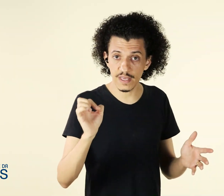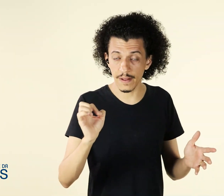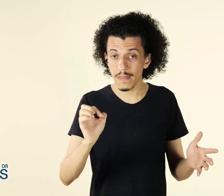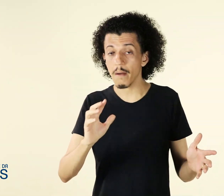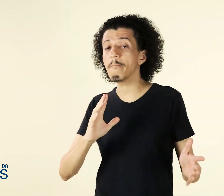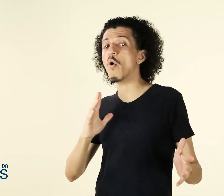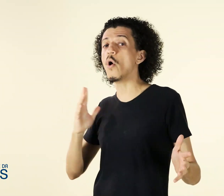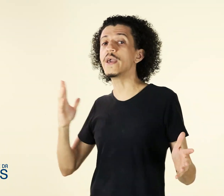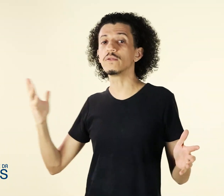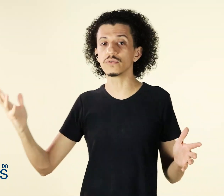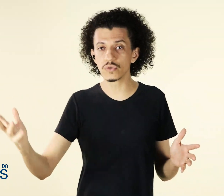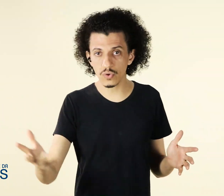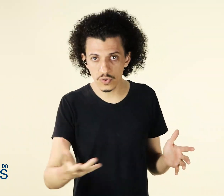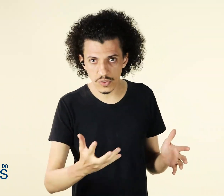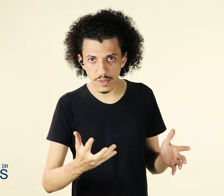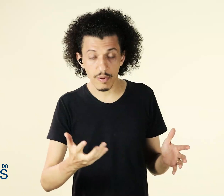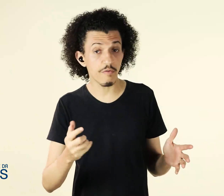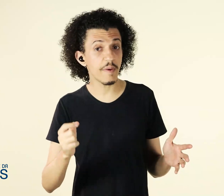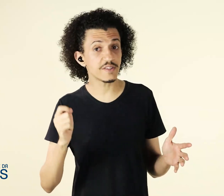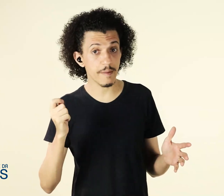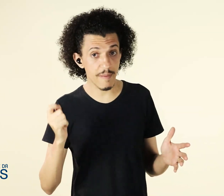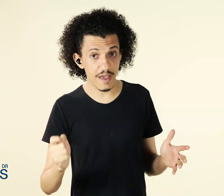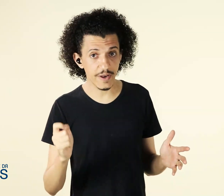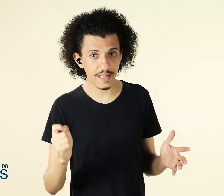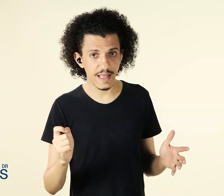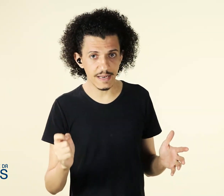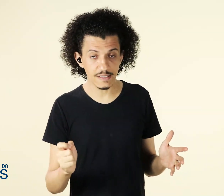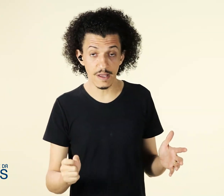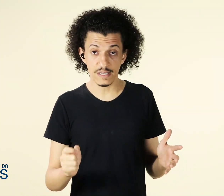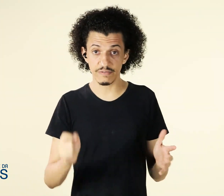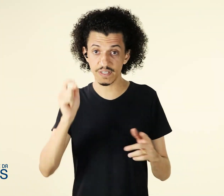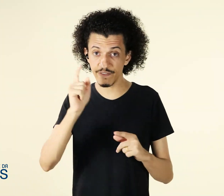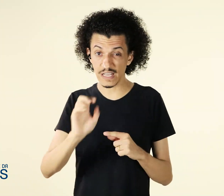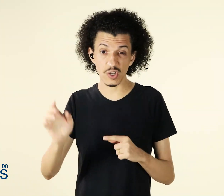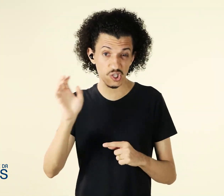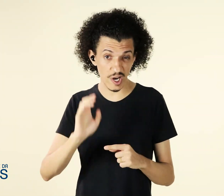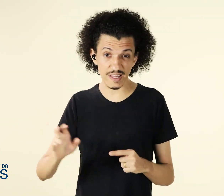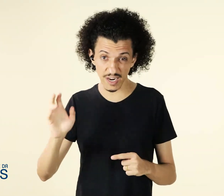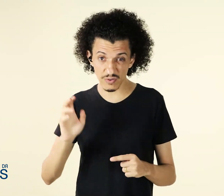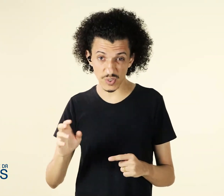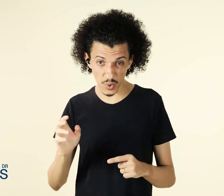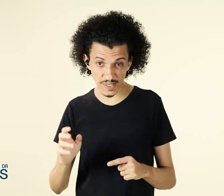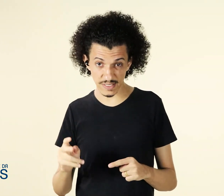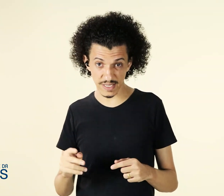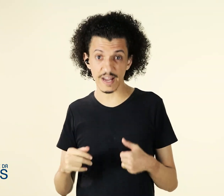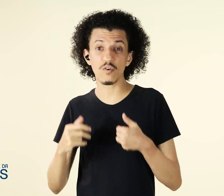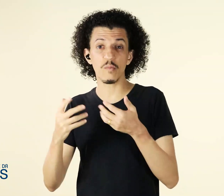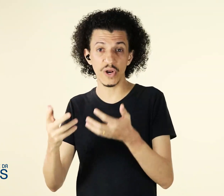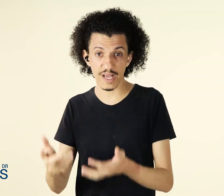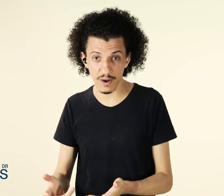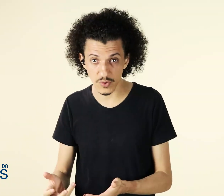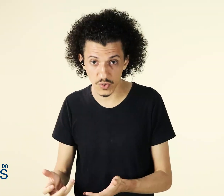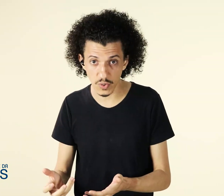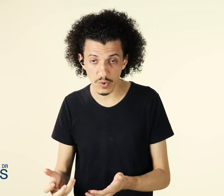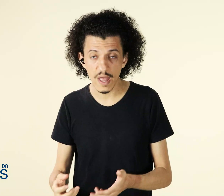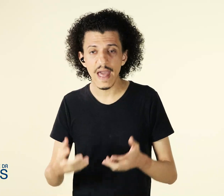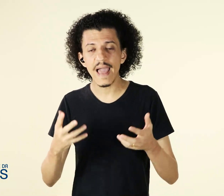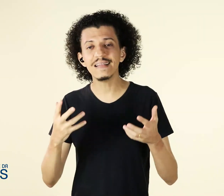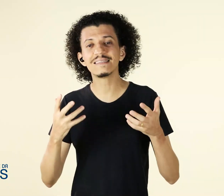que muitos surdos, provavelmente a maioria deles, se você ficar só soletrando as coisas, querendo comunicar com o surdo, eles